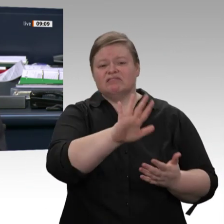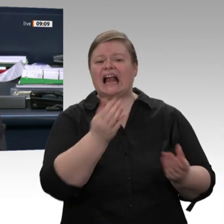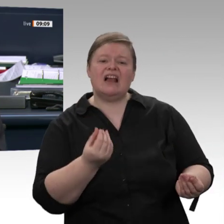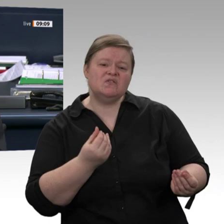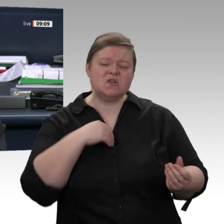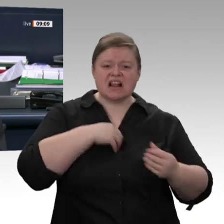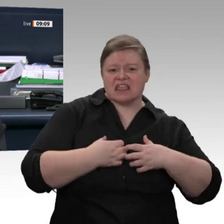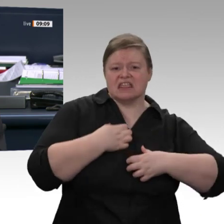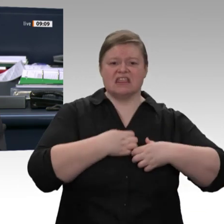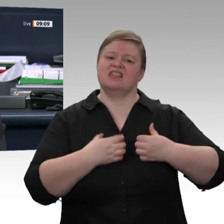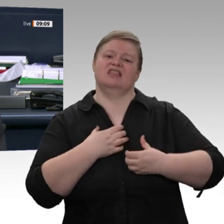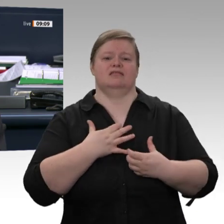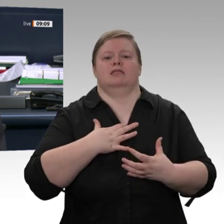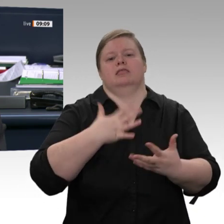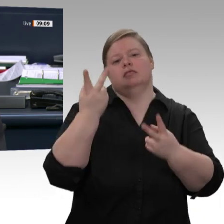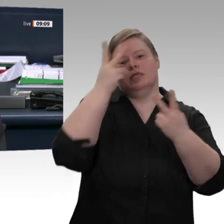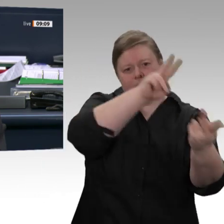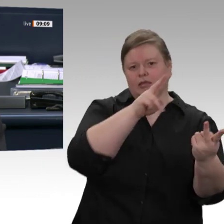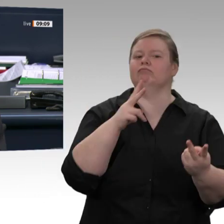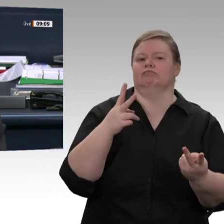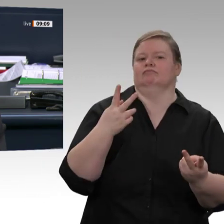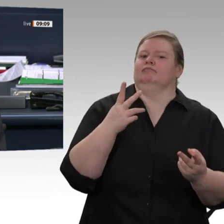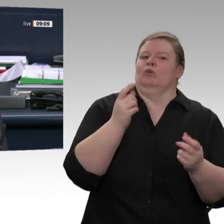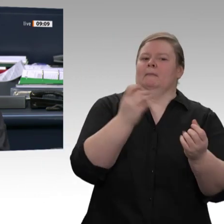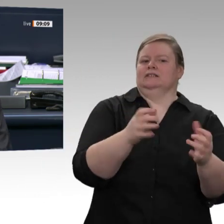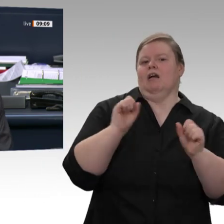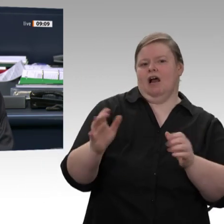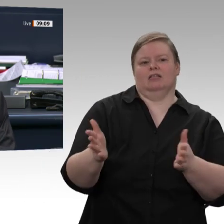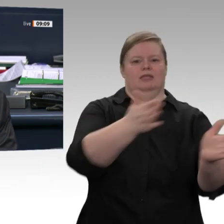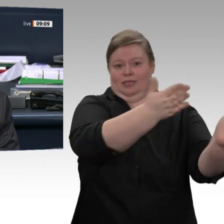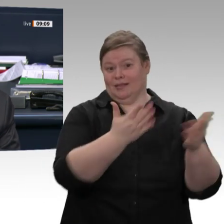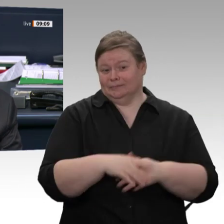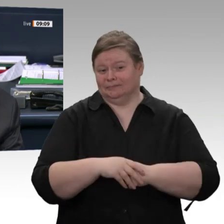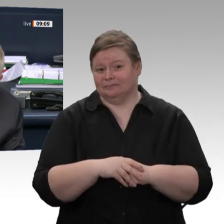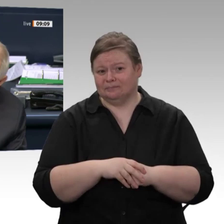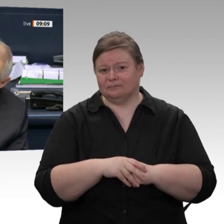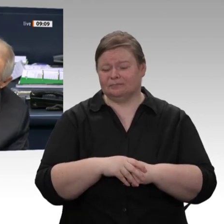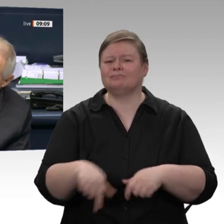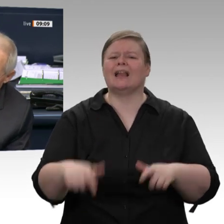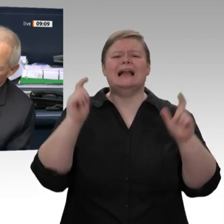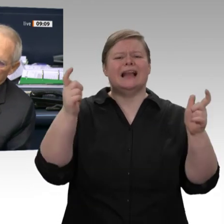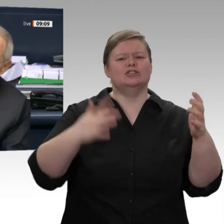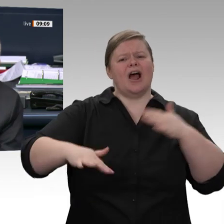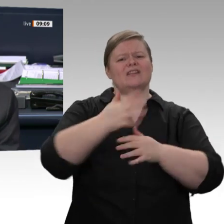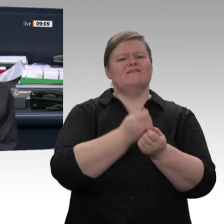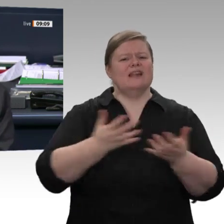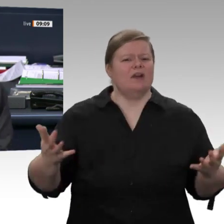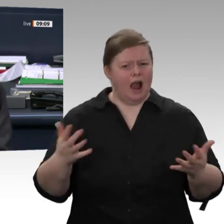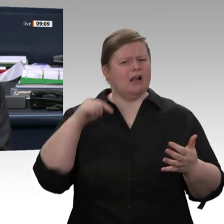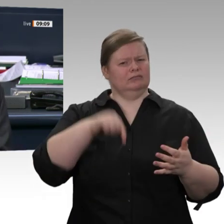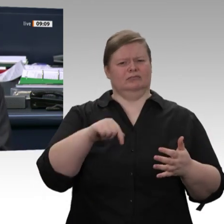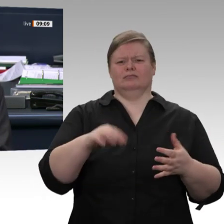zu schützen, ist Aufgabe des Staates. Sie anzuerkennen, ist die Verpflichtung jedes Einzelnen von uns.